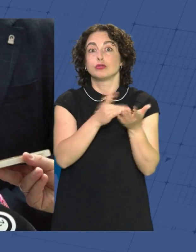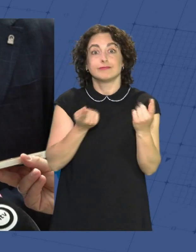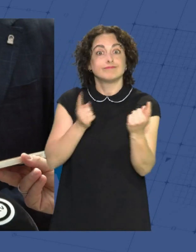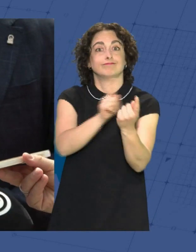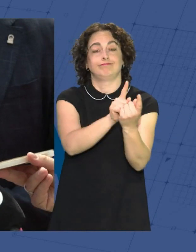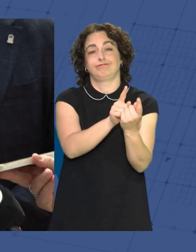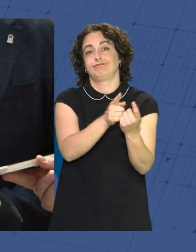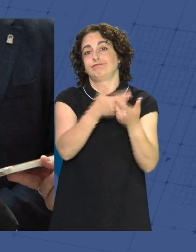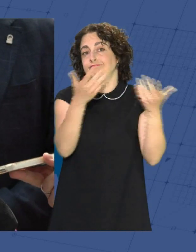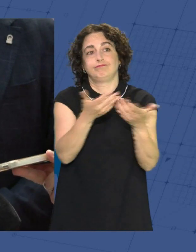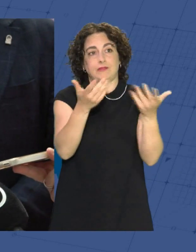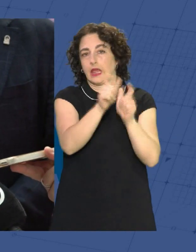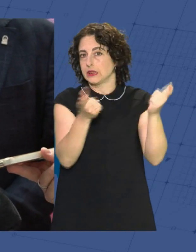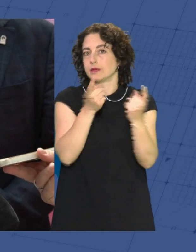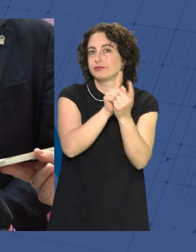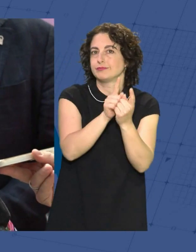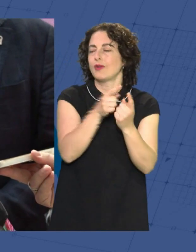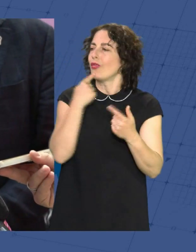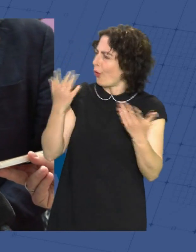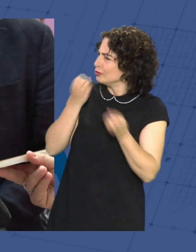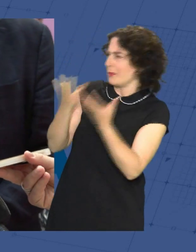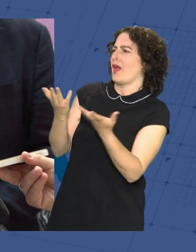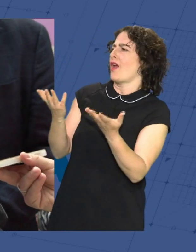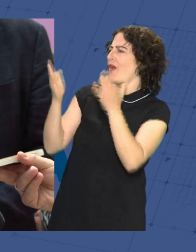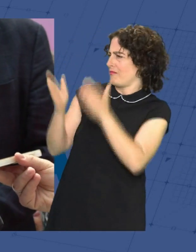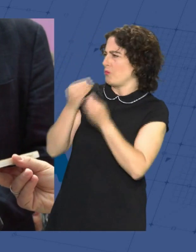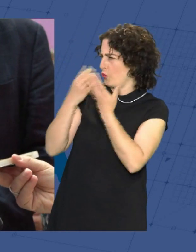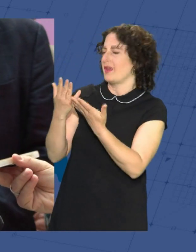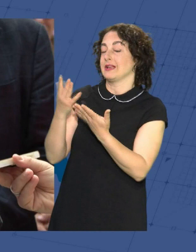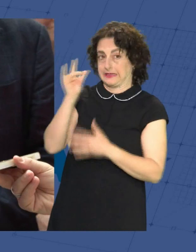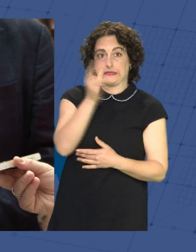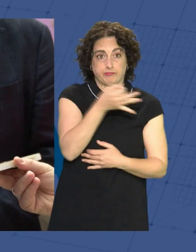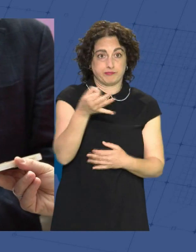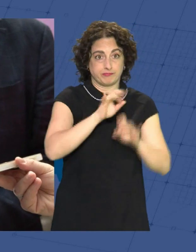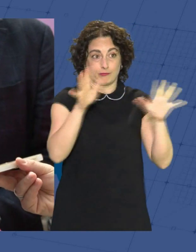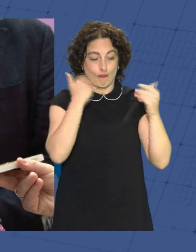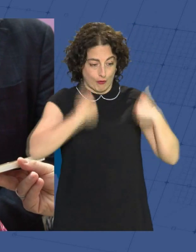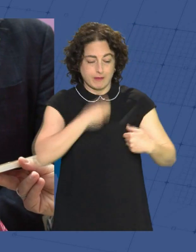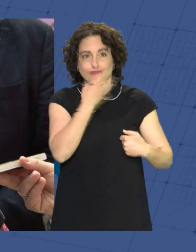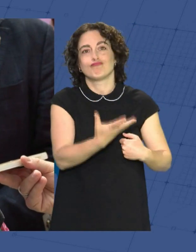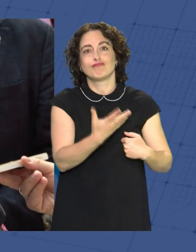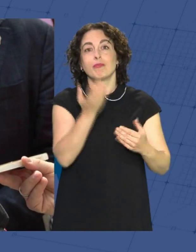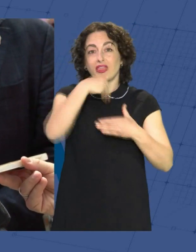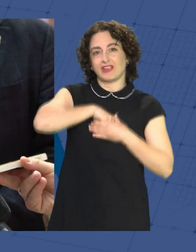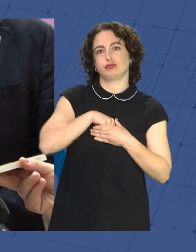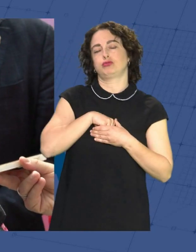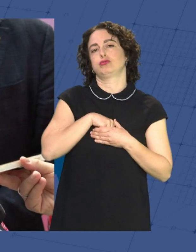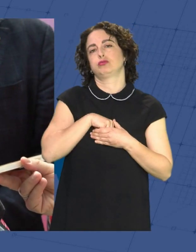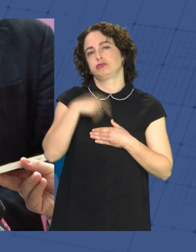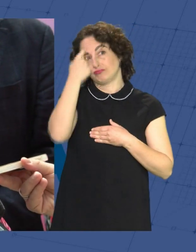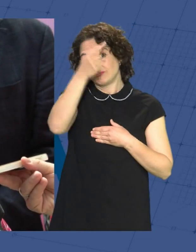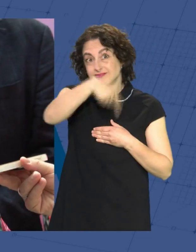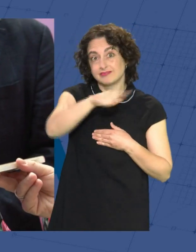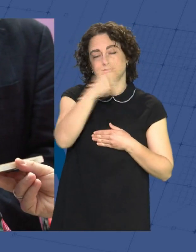a la gente y nos diga hoy que bien te ves, efectivamente por fuera nos vemos muy bien, pero por dentro que sepáis